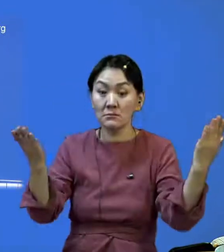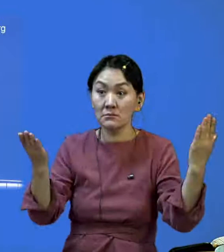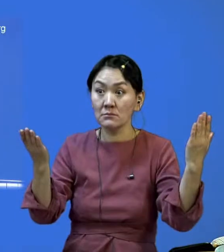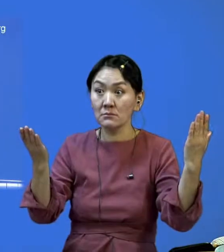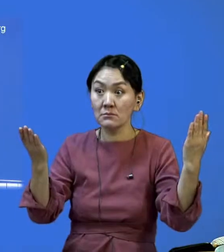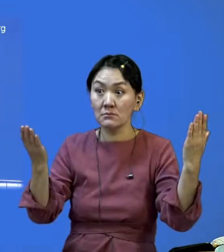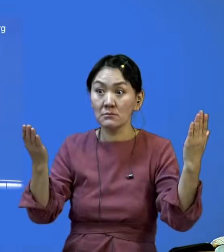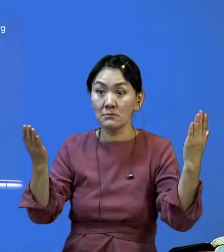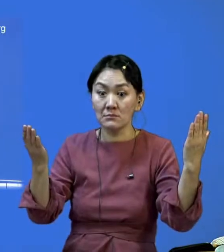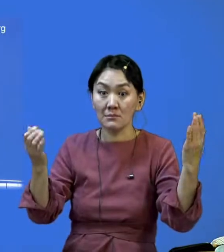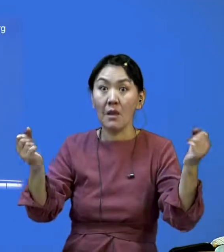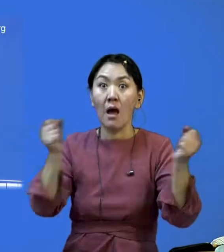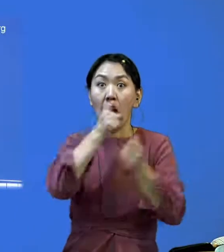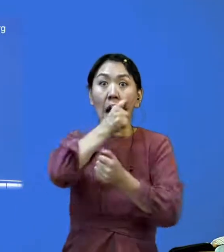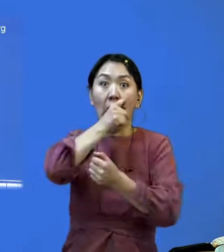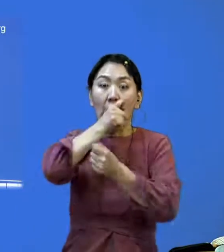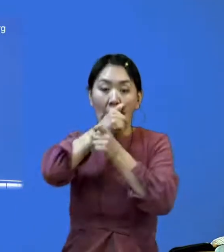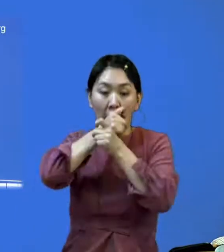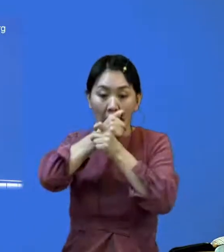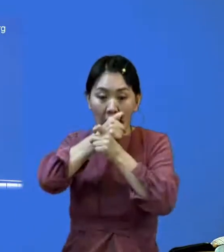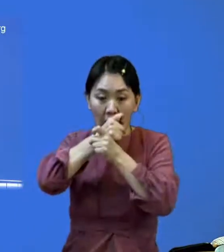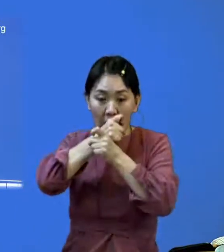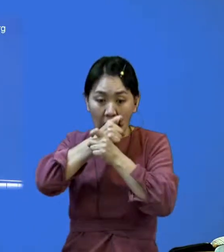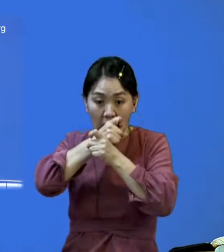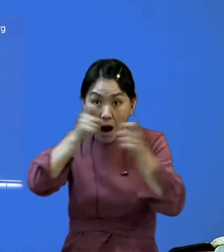гэл өгчихөө.